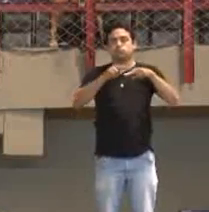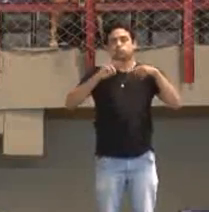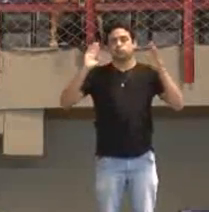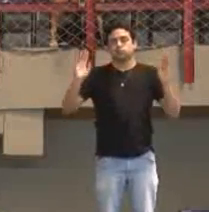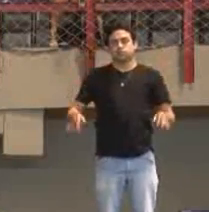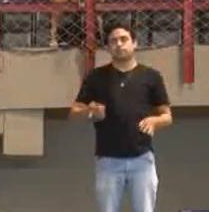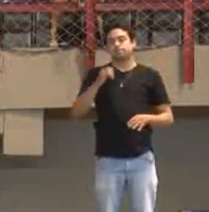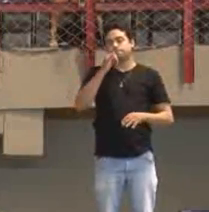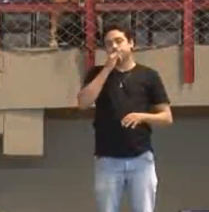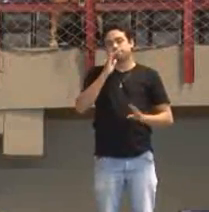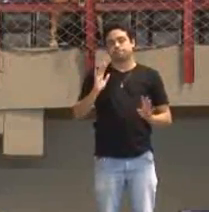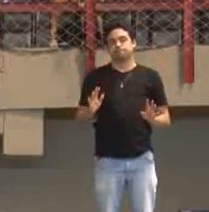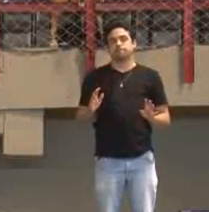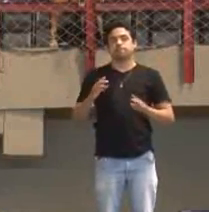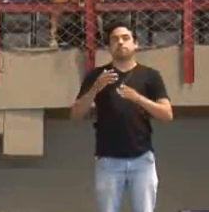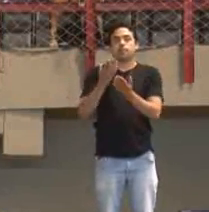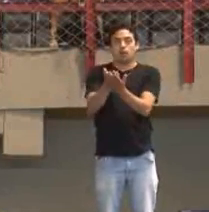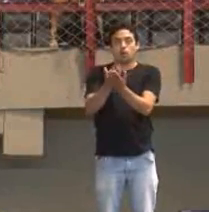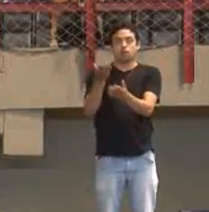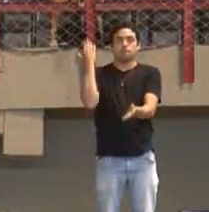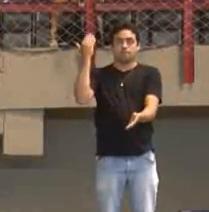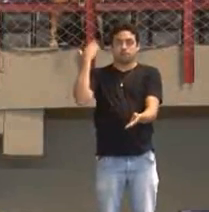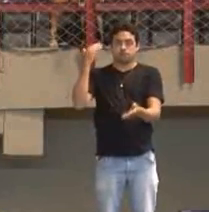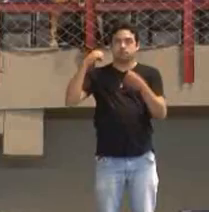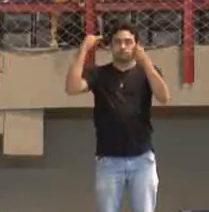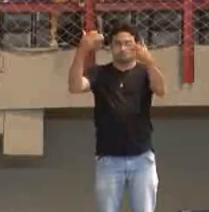lá nesta aula passada,